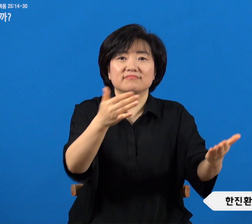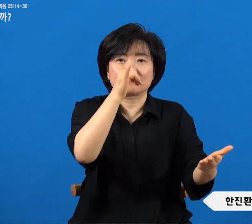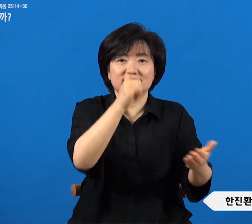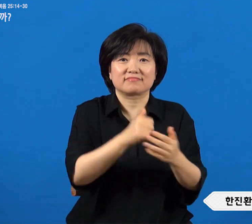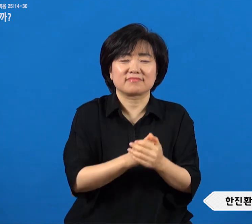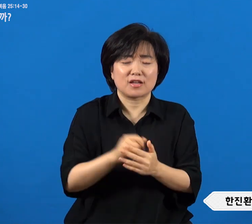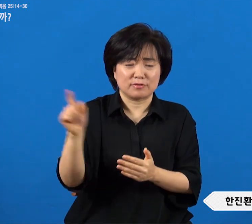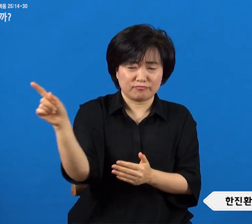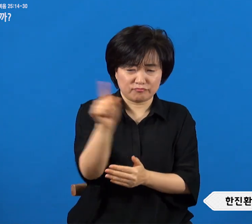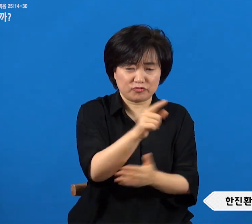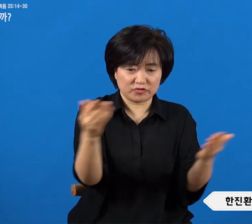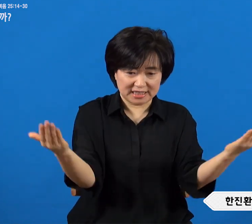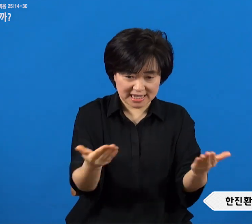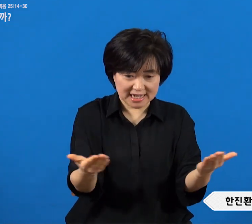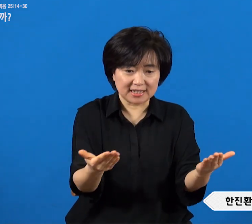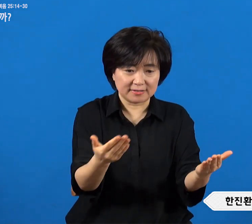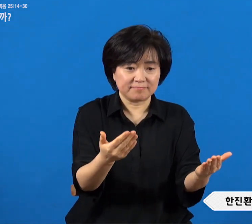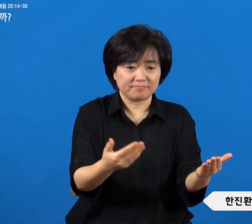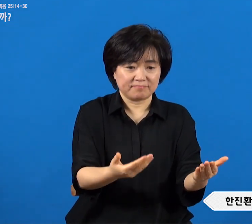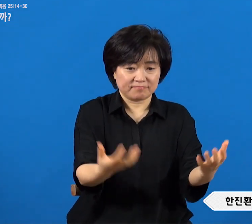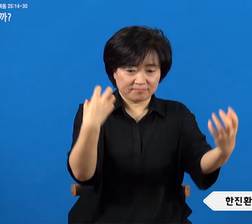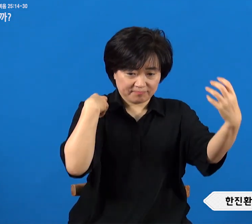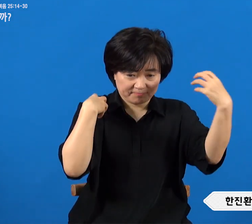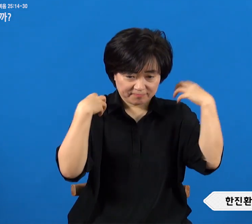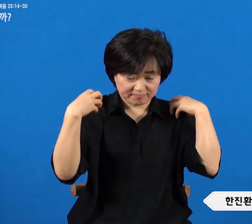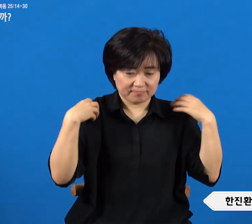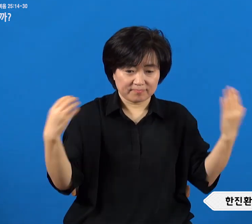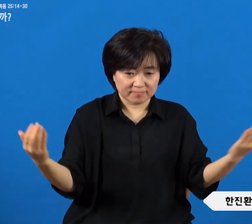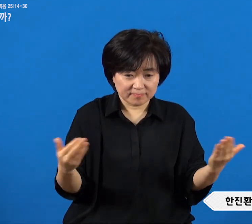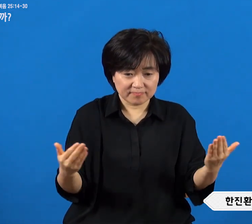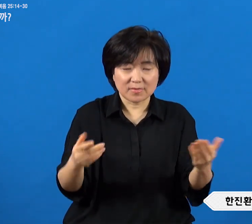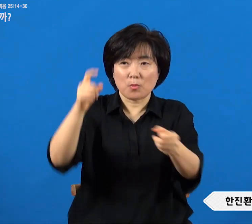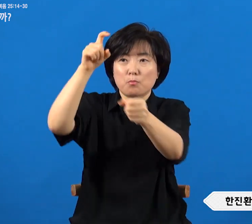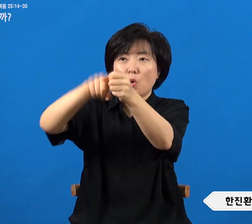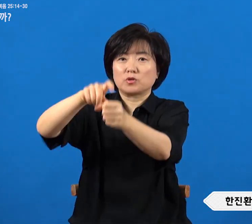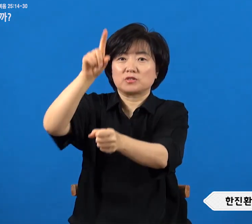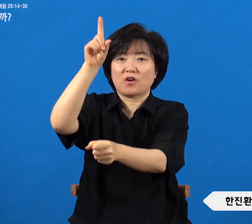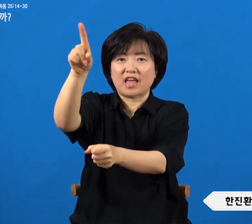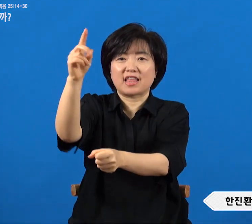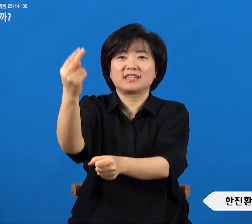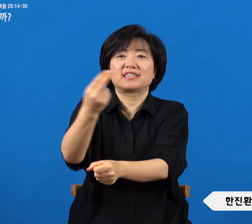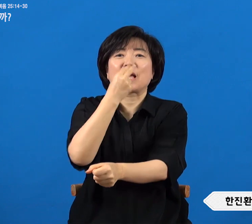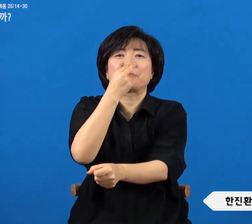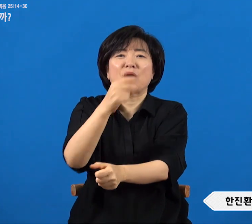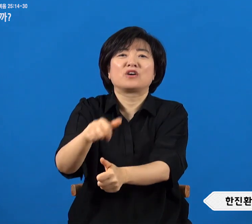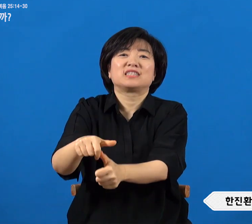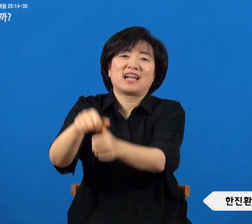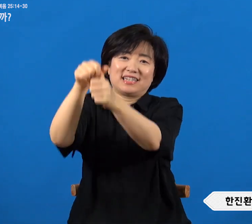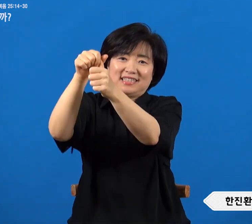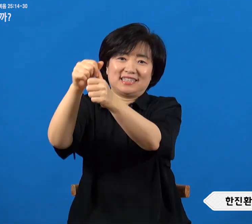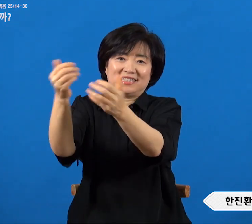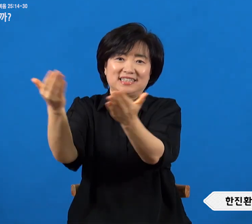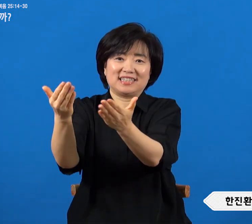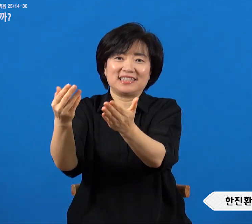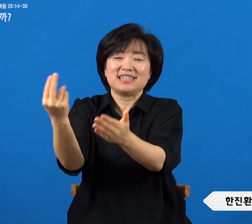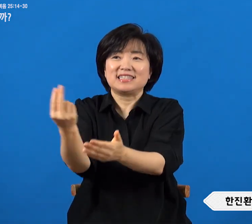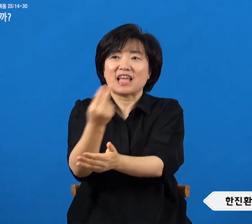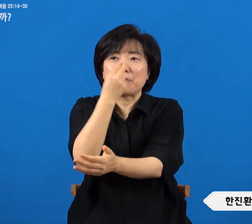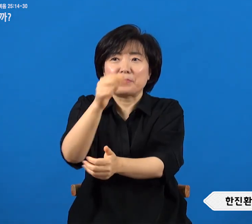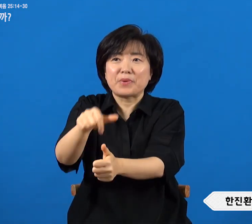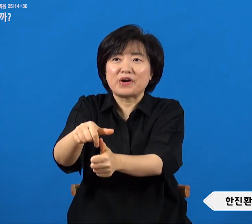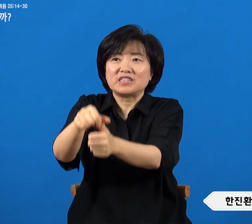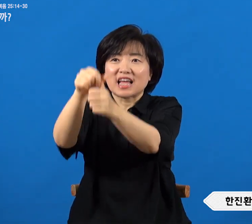간에 목적은 하나입니다. 생명을 살려내는 것입니다. 생명을 살려내어서 그